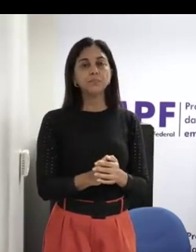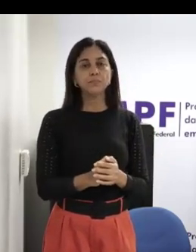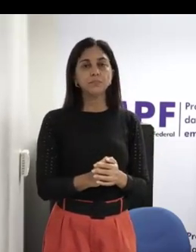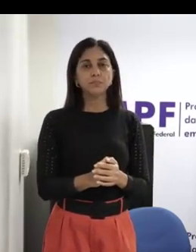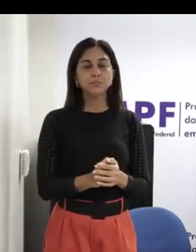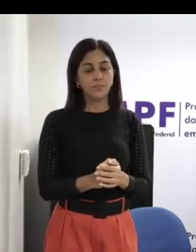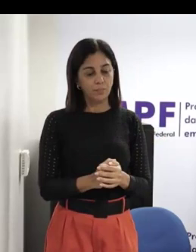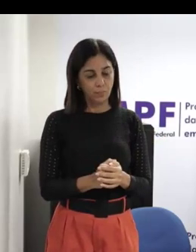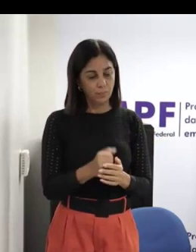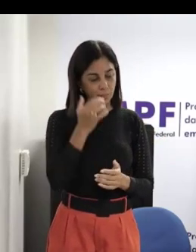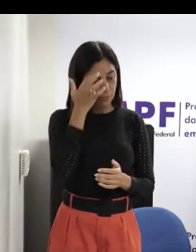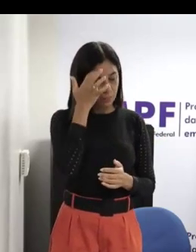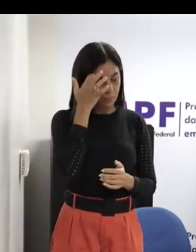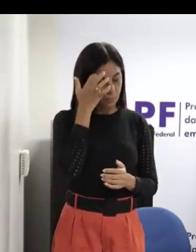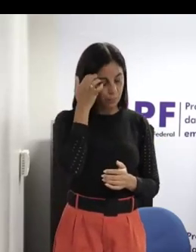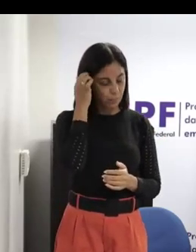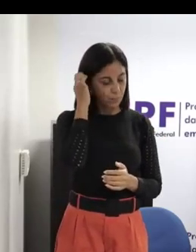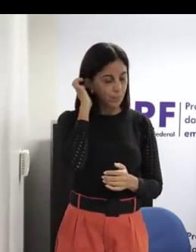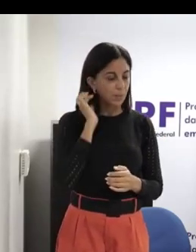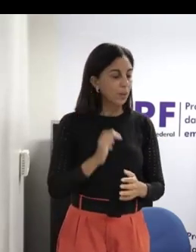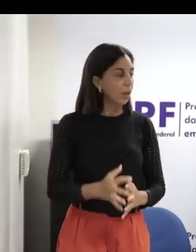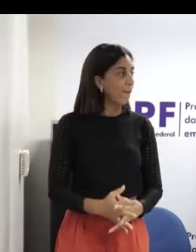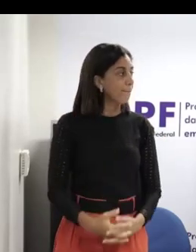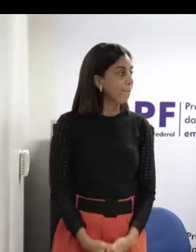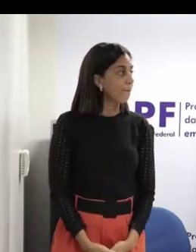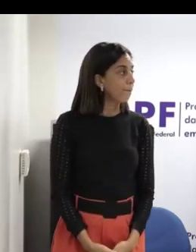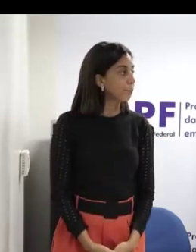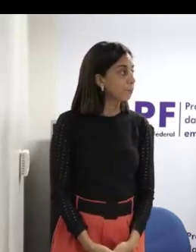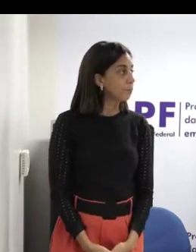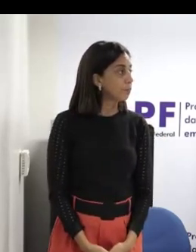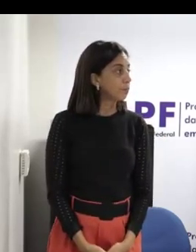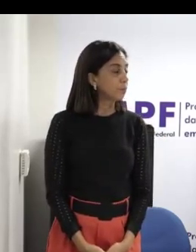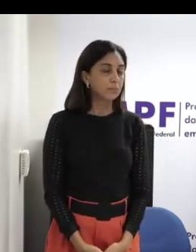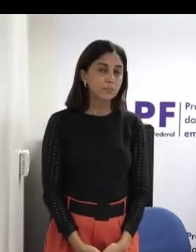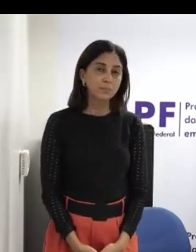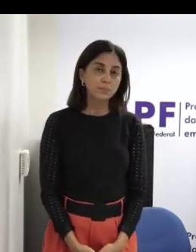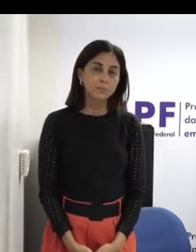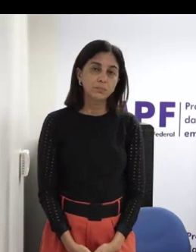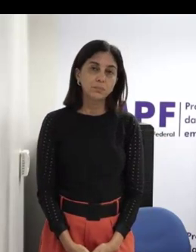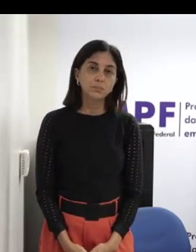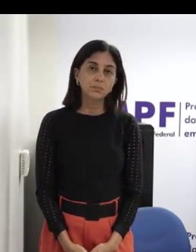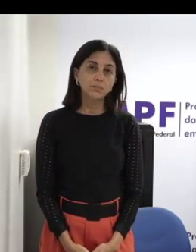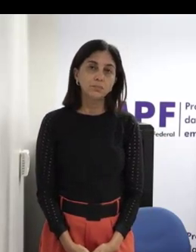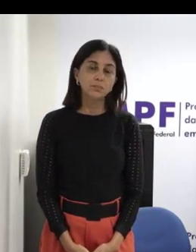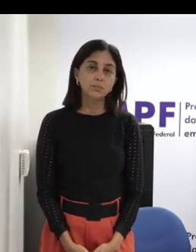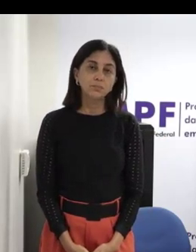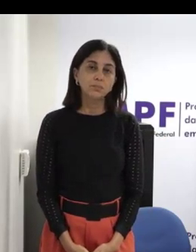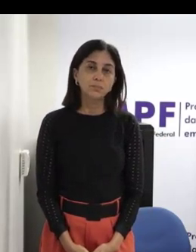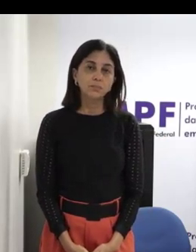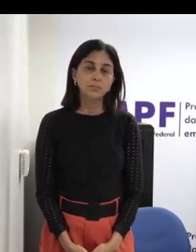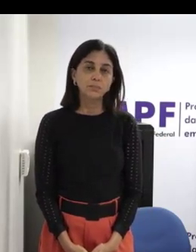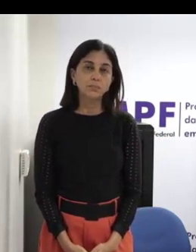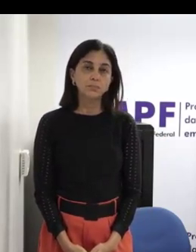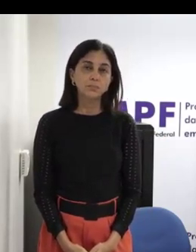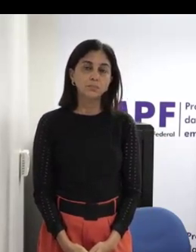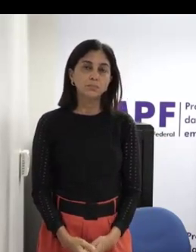sabemos que a nível geral a situação é muito delicada e mesmo tendo Os Três Conselhos tutelares